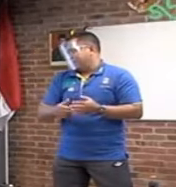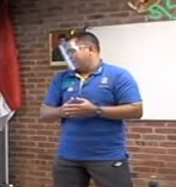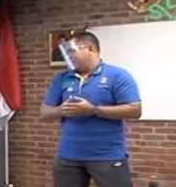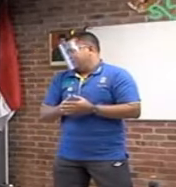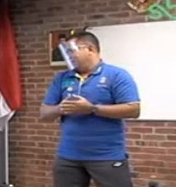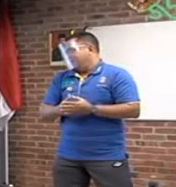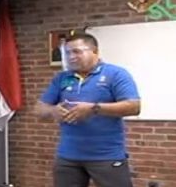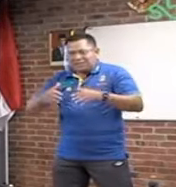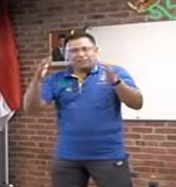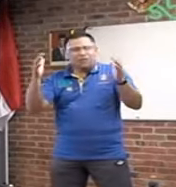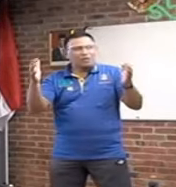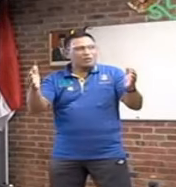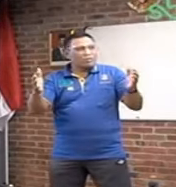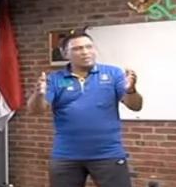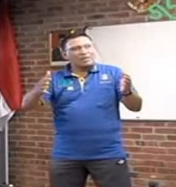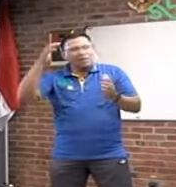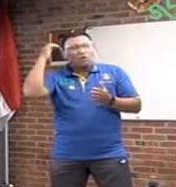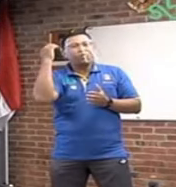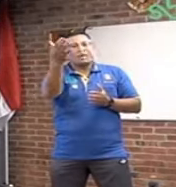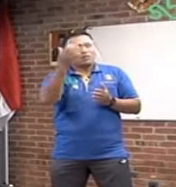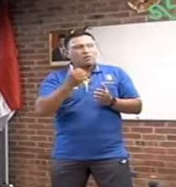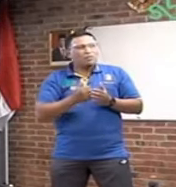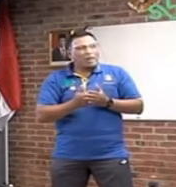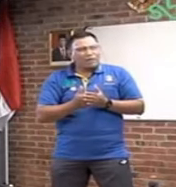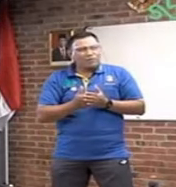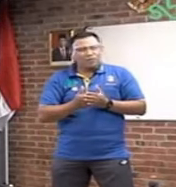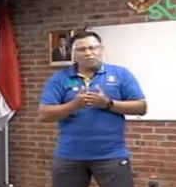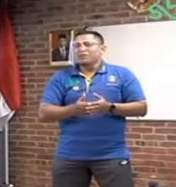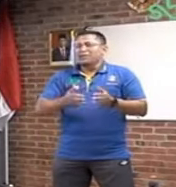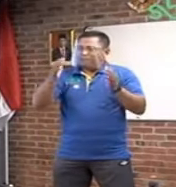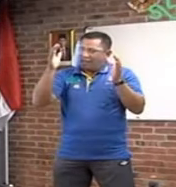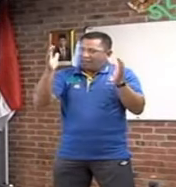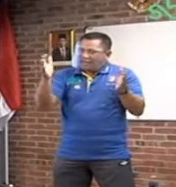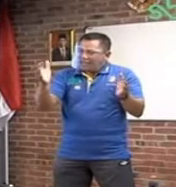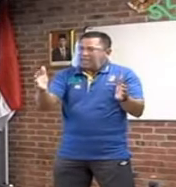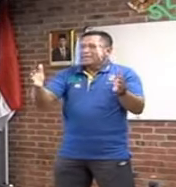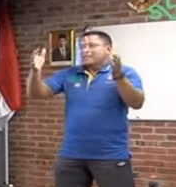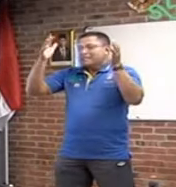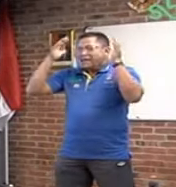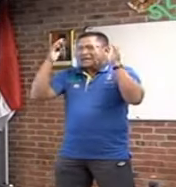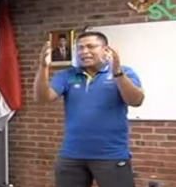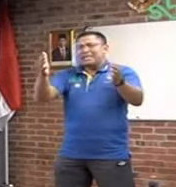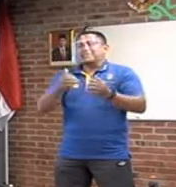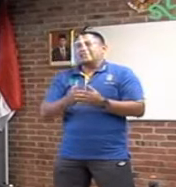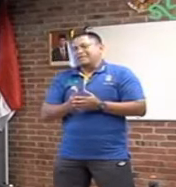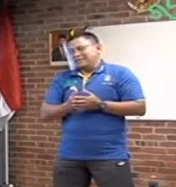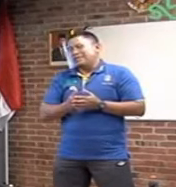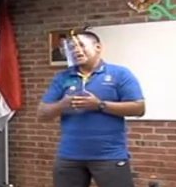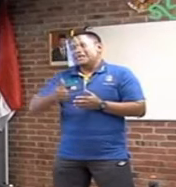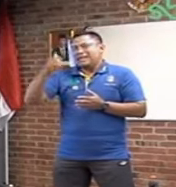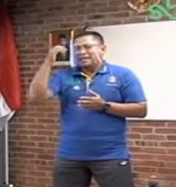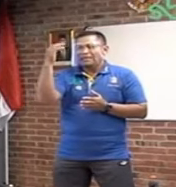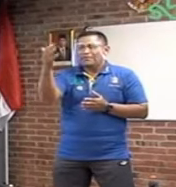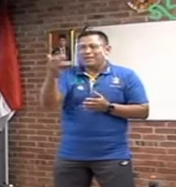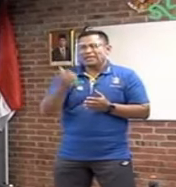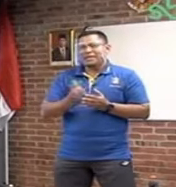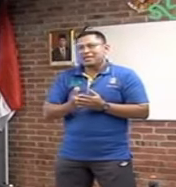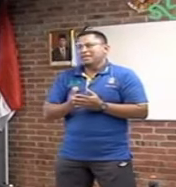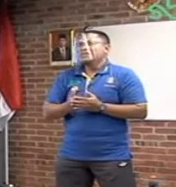berpikir. Jadi seperti itu. Jadi orang tua harus paham itu. Makanya jangan